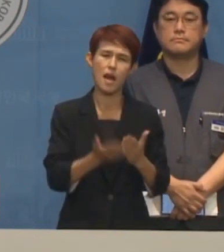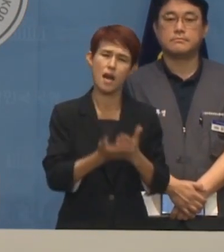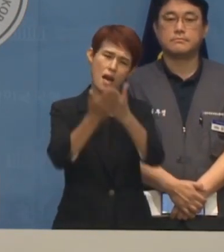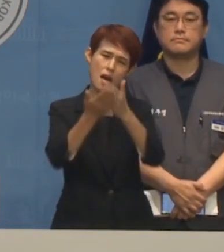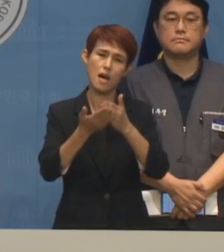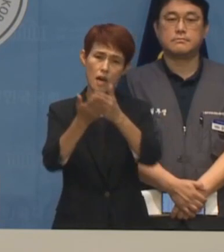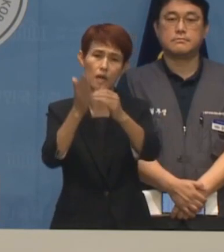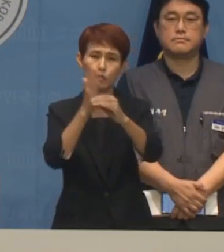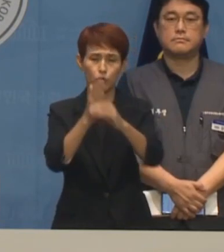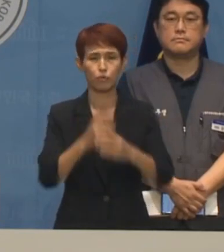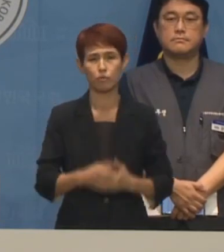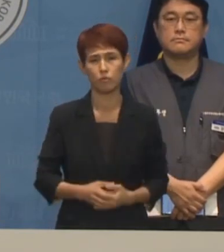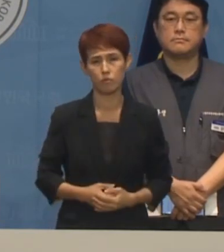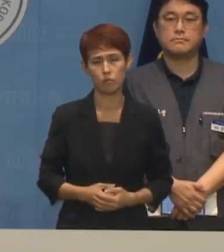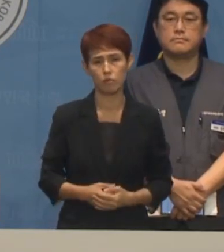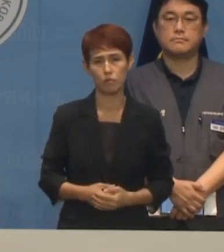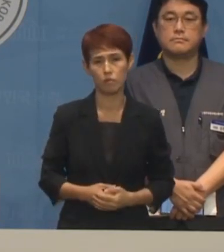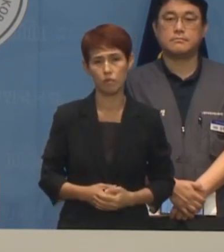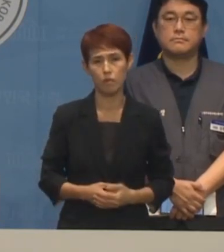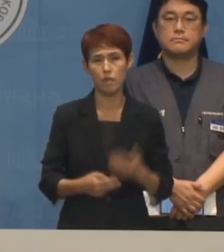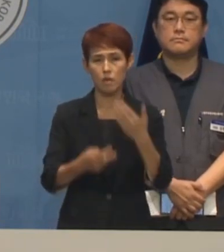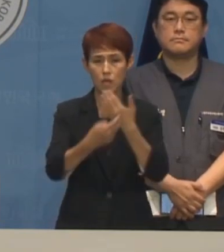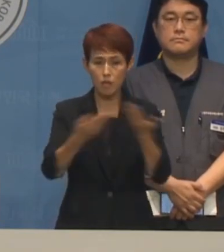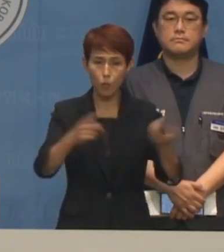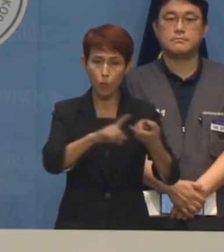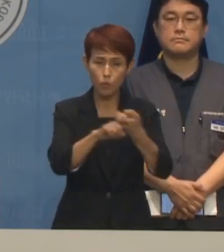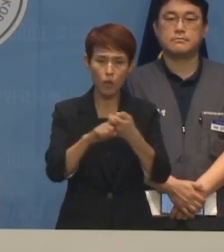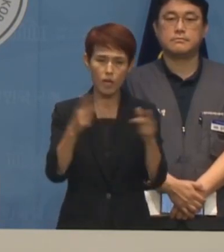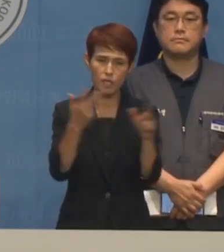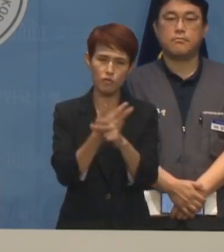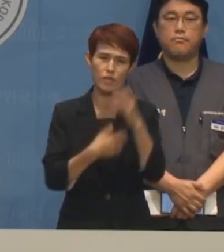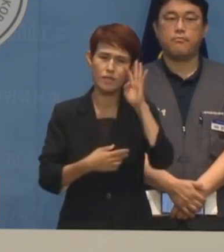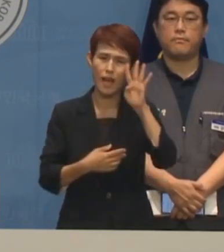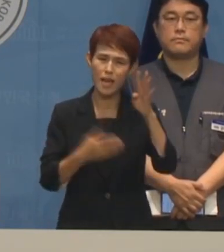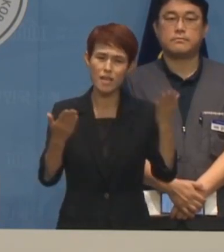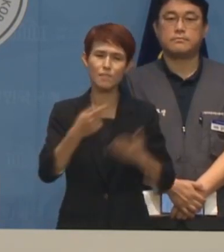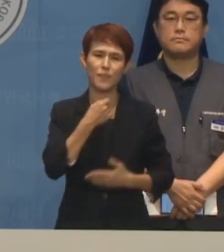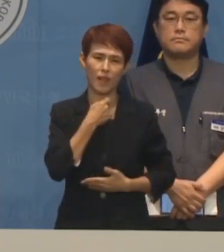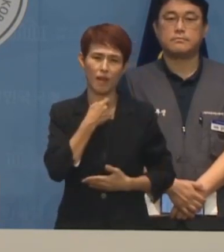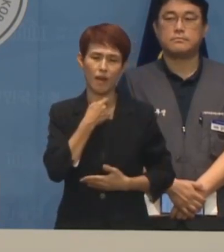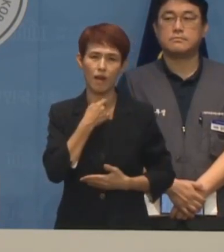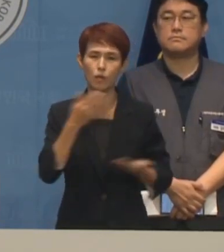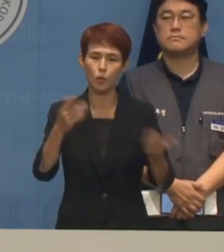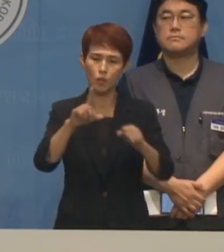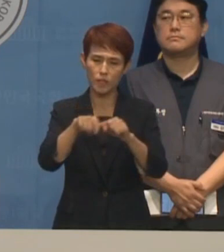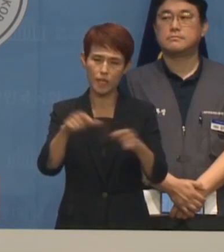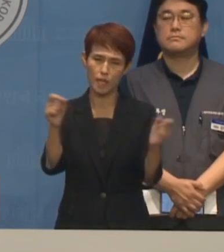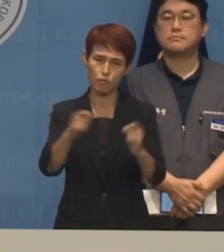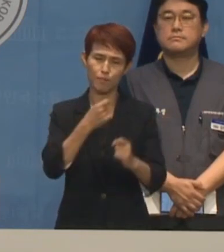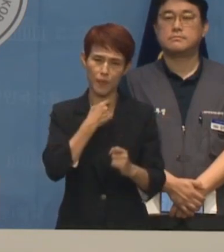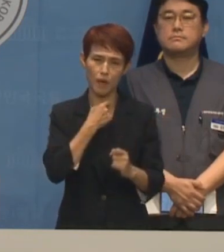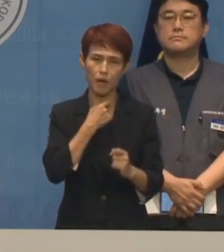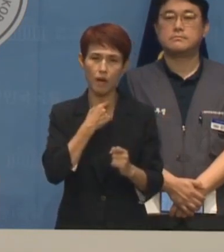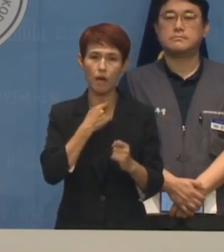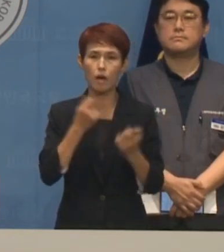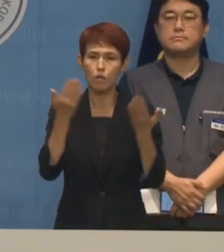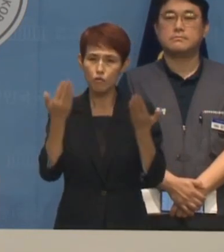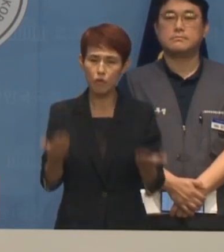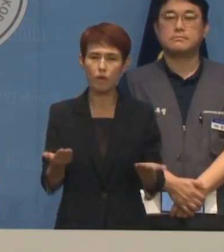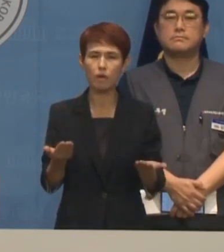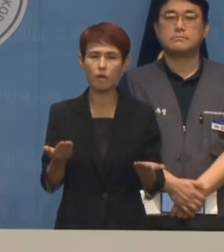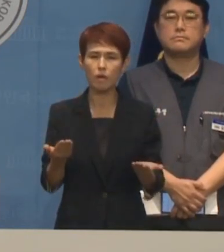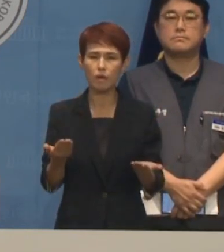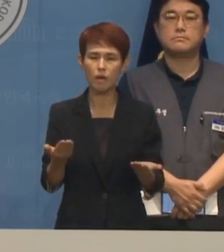했습니다. 이처럼 보건의료 노조가 주 4일제 도입과 노동시간 단축, 제대로 된 휴가 보장을